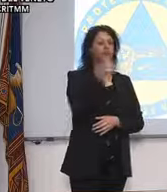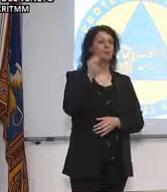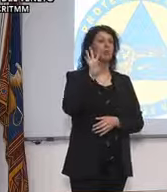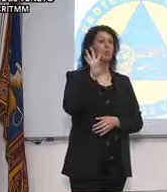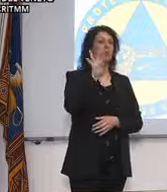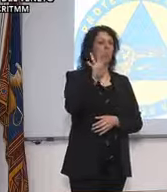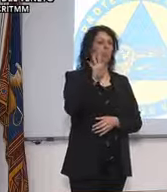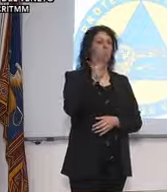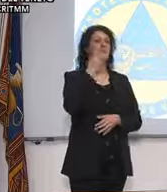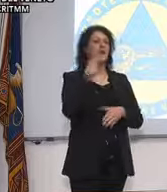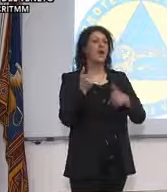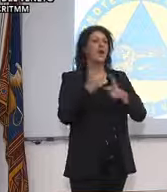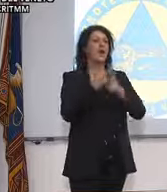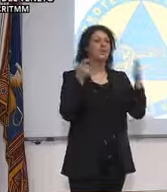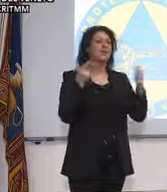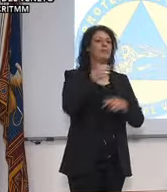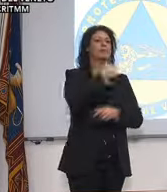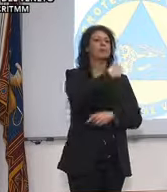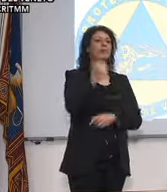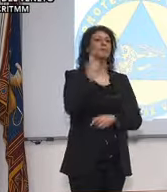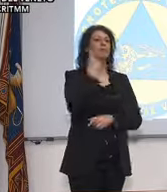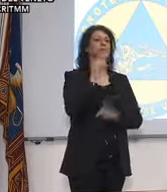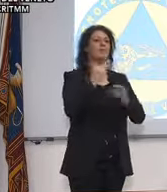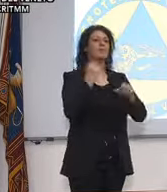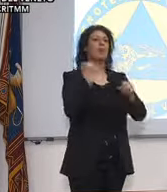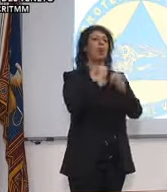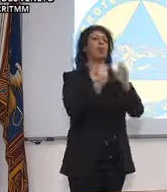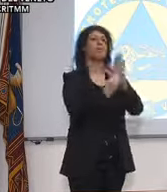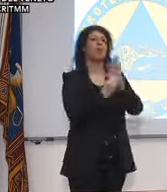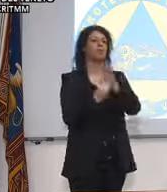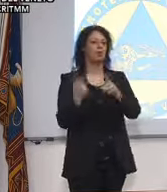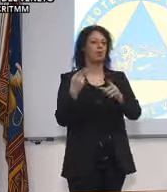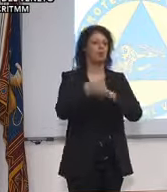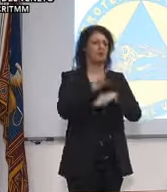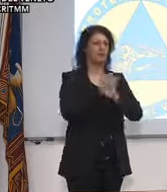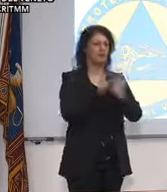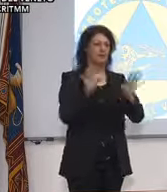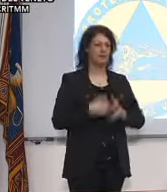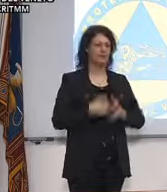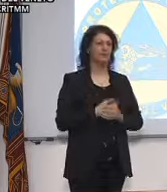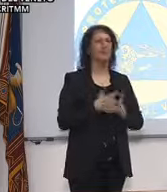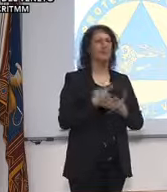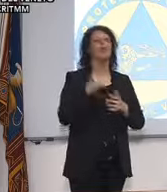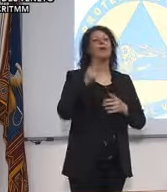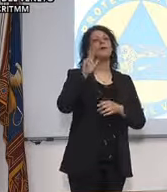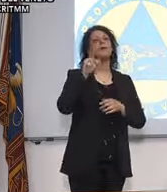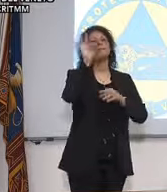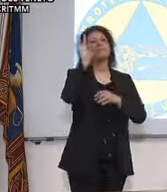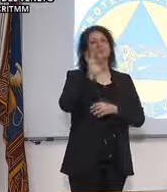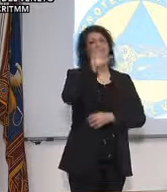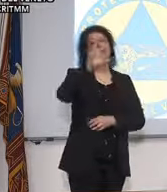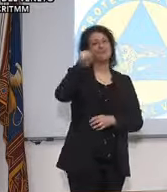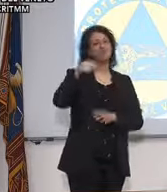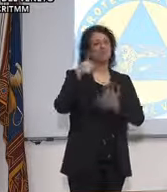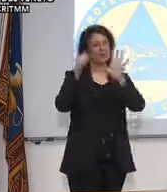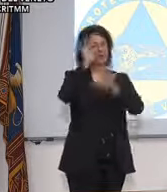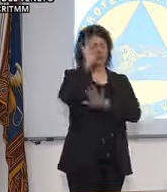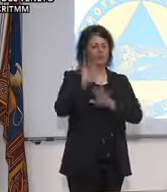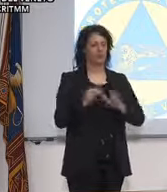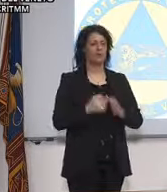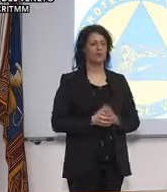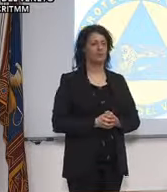1.104, quindi più 101 operatori positivi e siamo rimasti a una percentuale del 3,6%, quindi insomma siamo